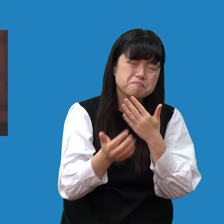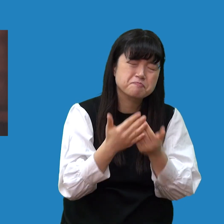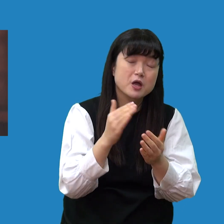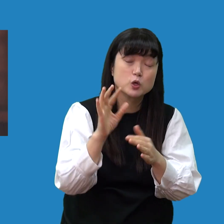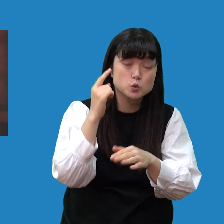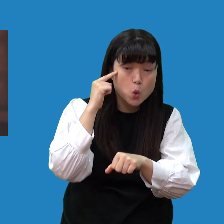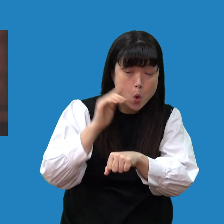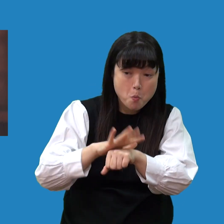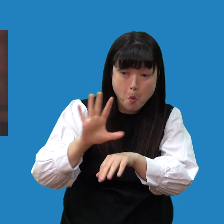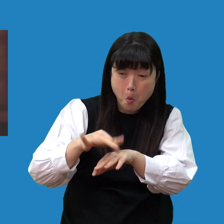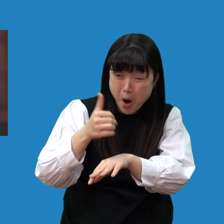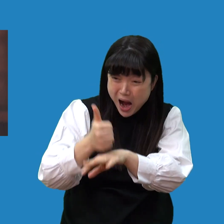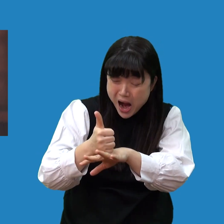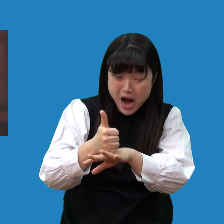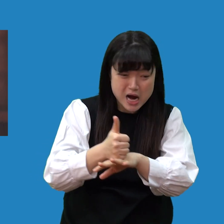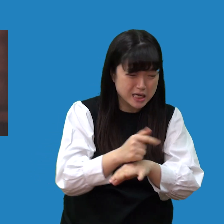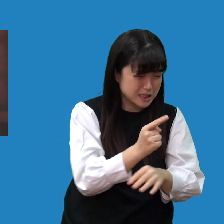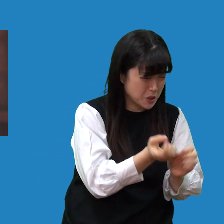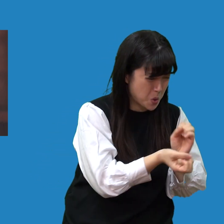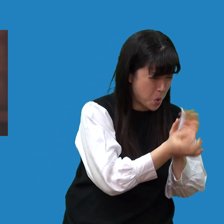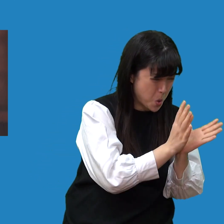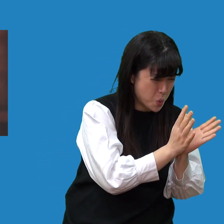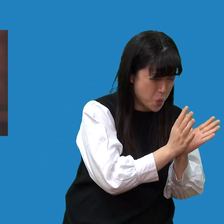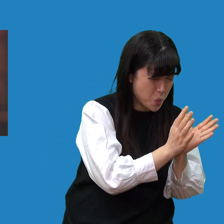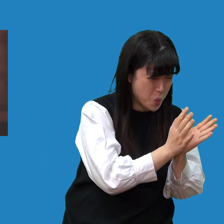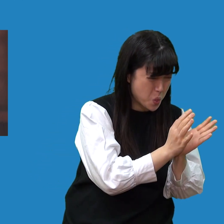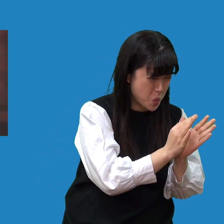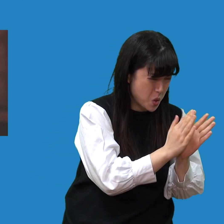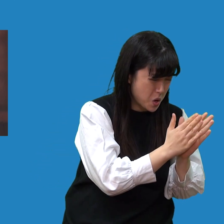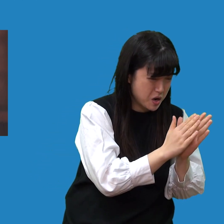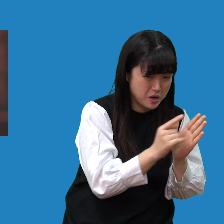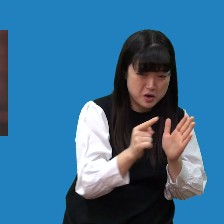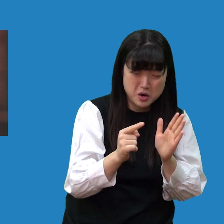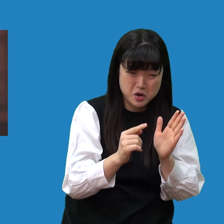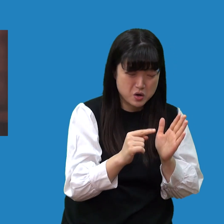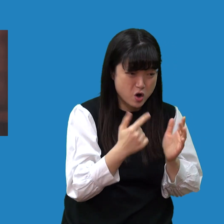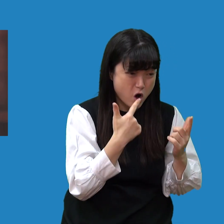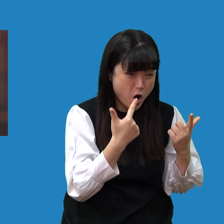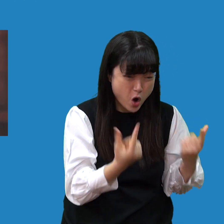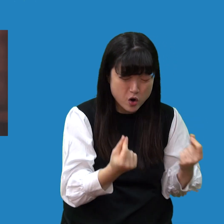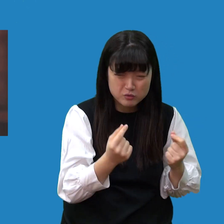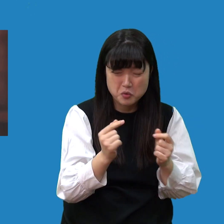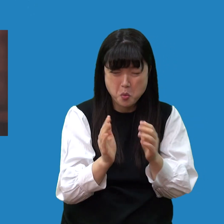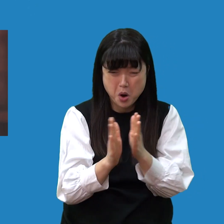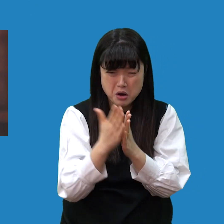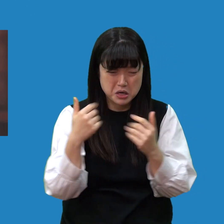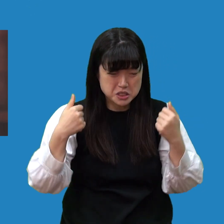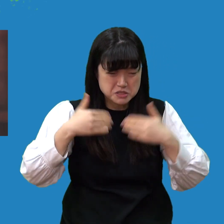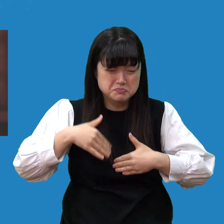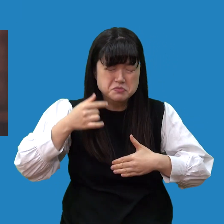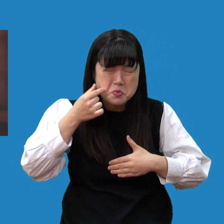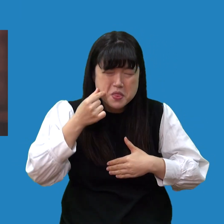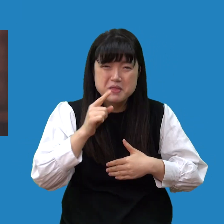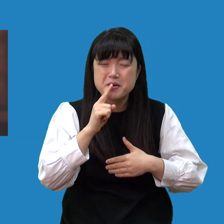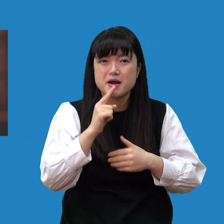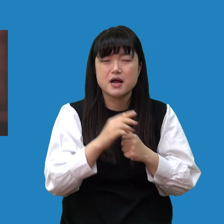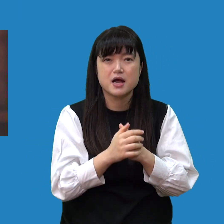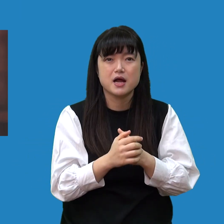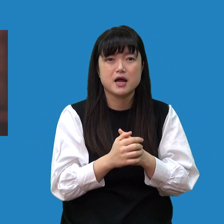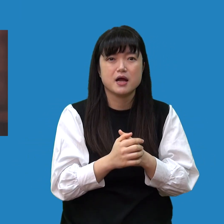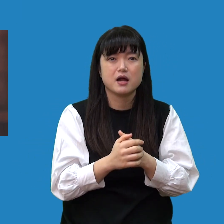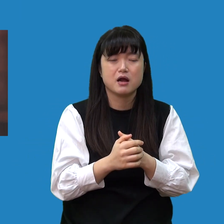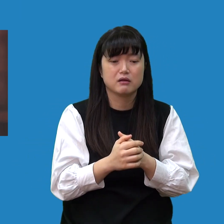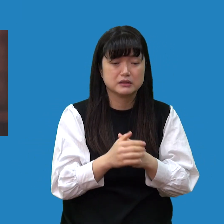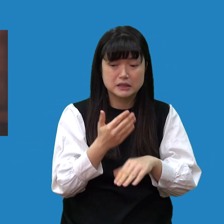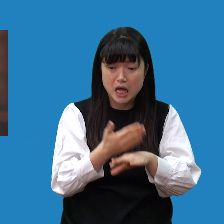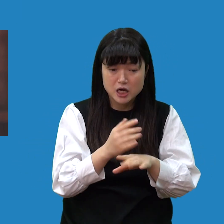솔로몬도 이 꽃 한 송이만큼 화려하게 차려 입지는 못하였다. 표준 세 번역을